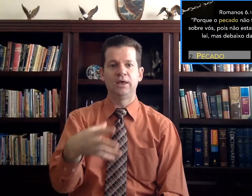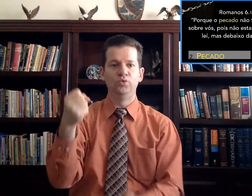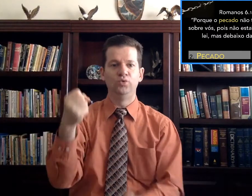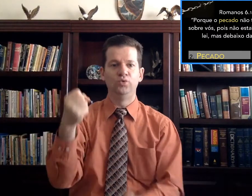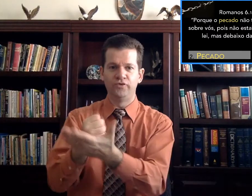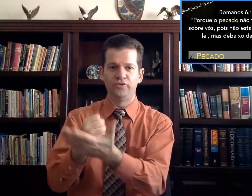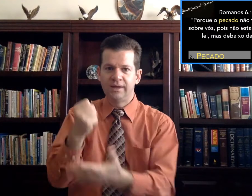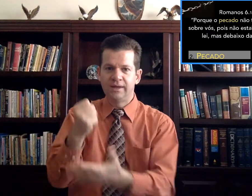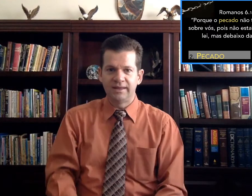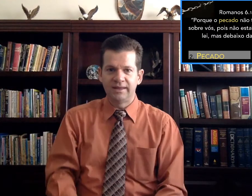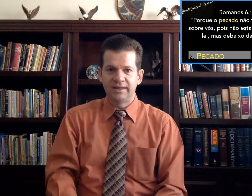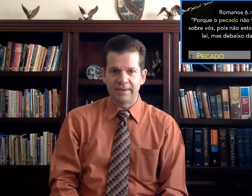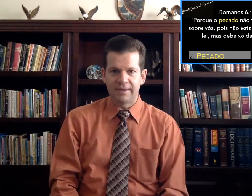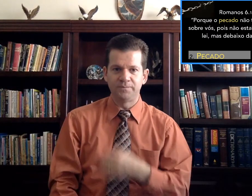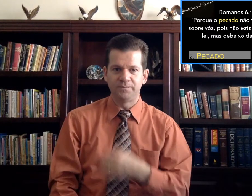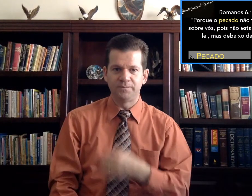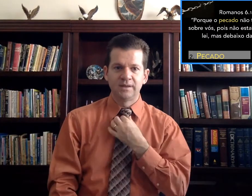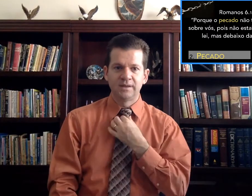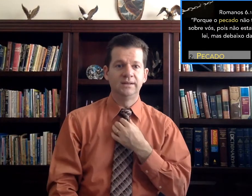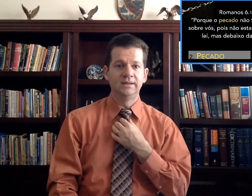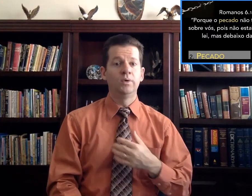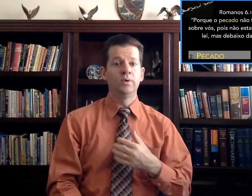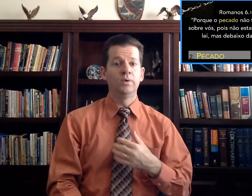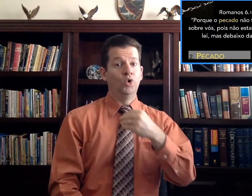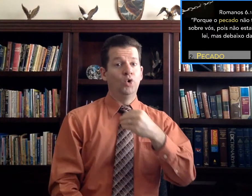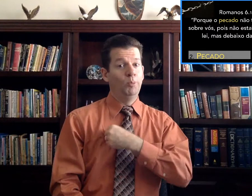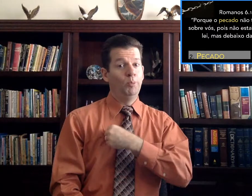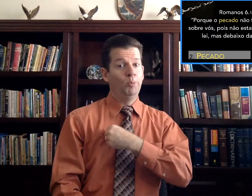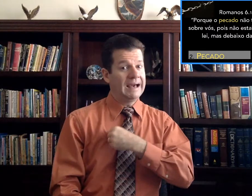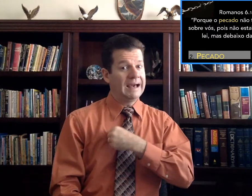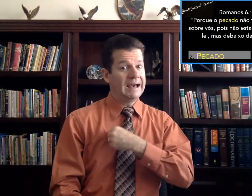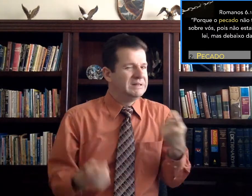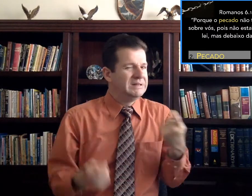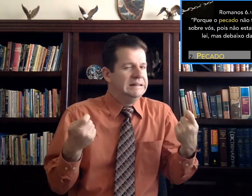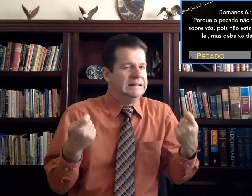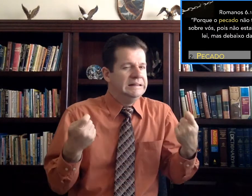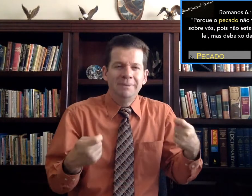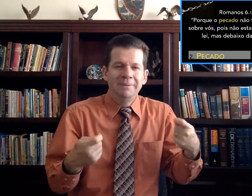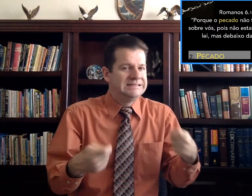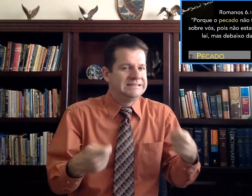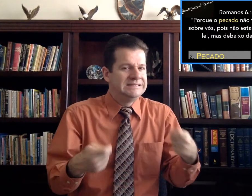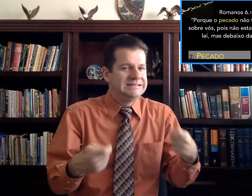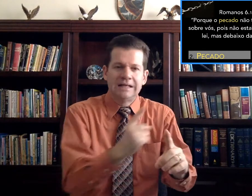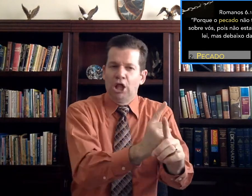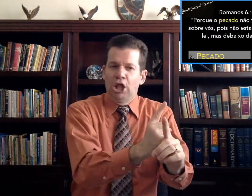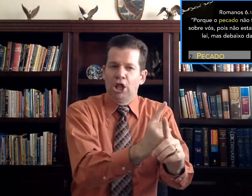Novo Testamento. Então, o pecado não precisa